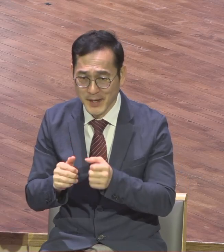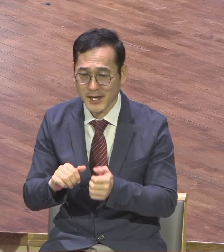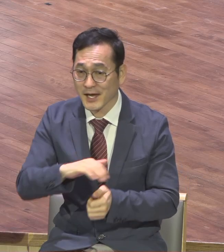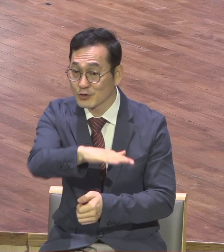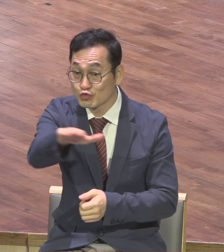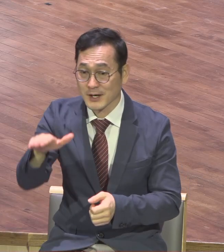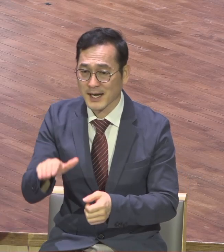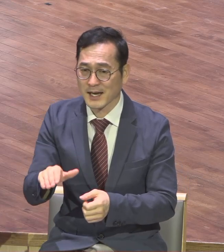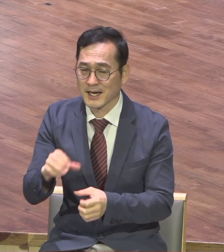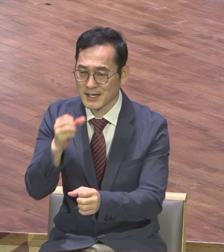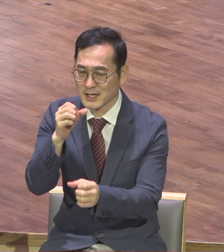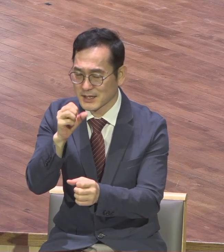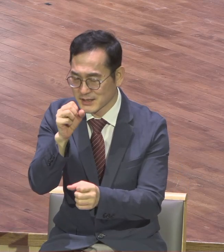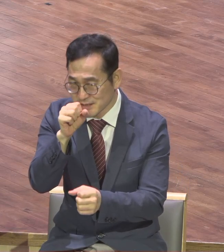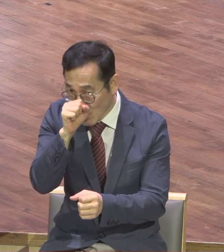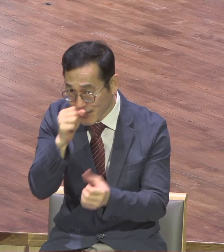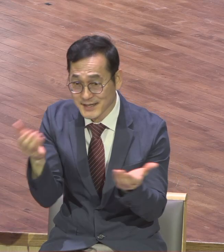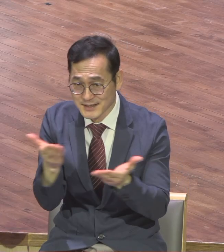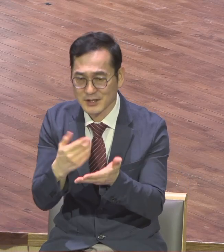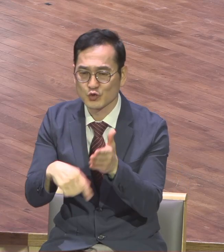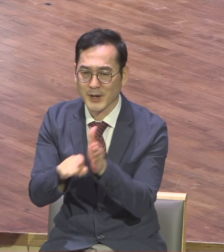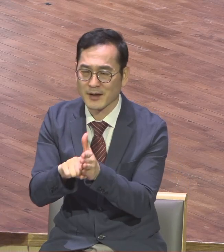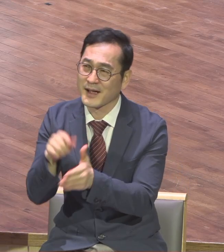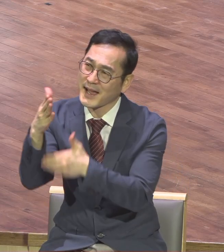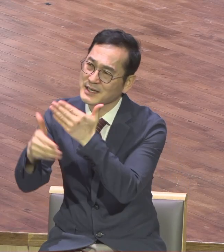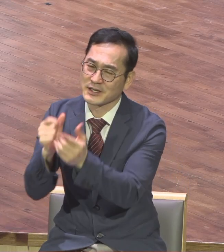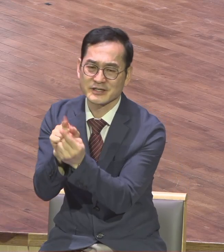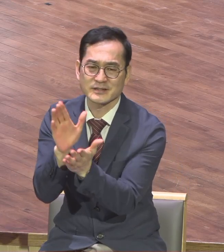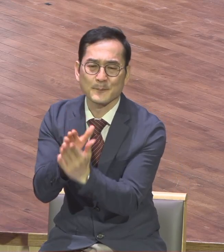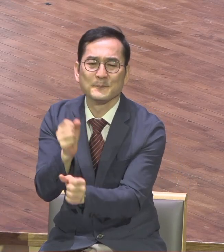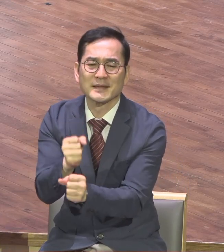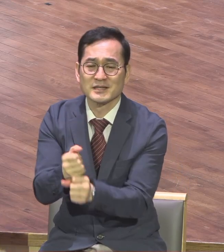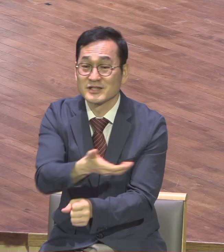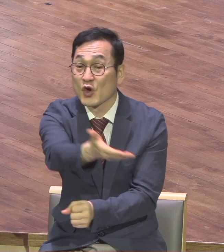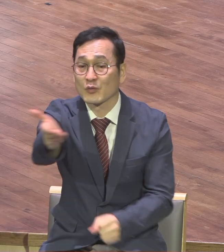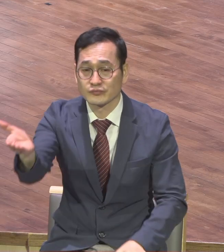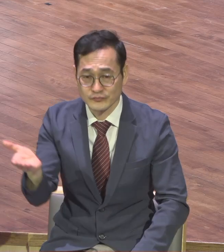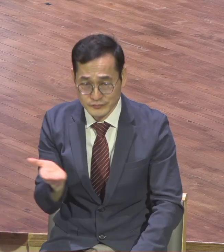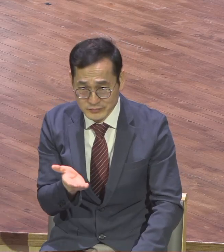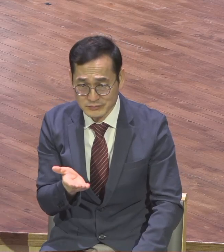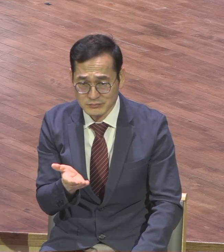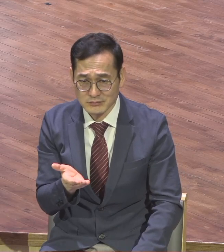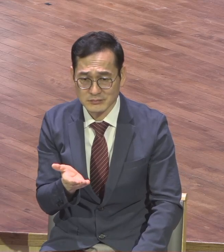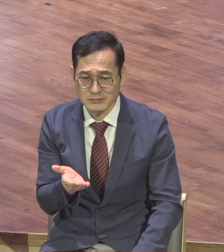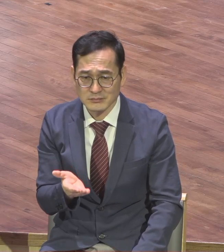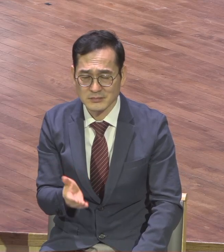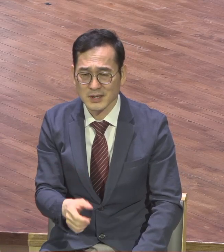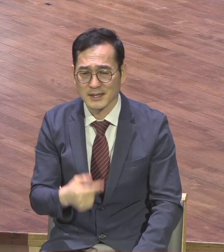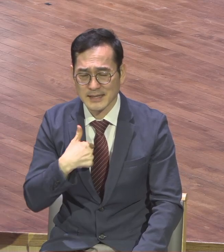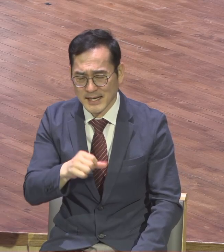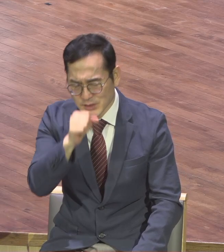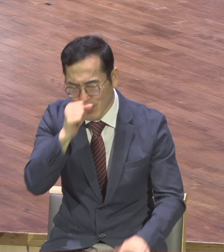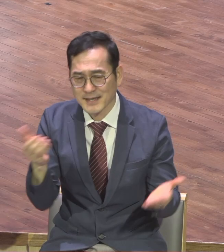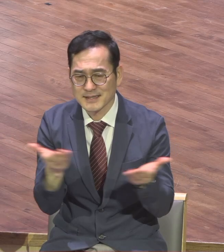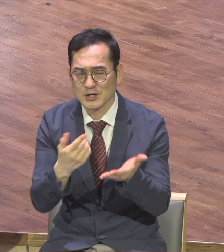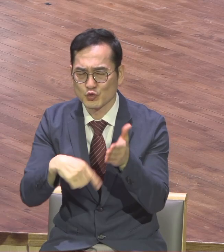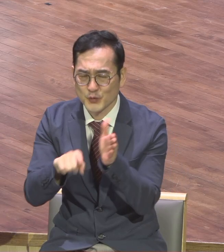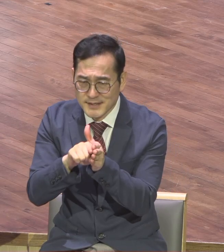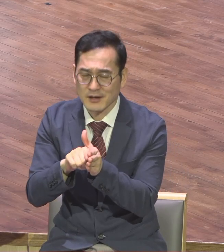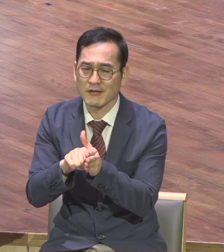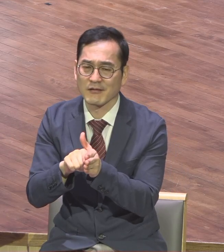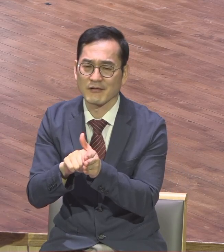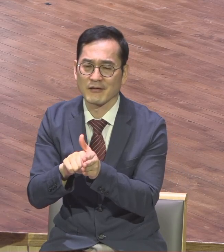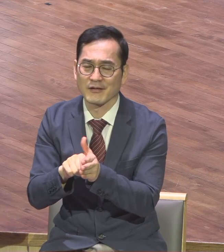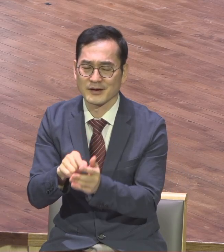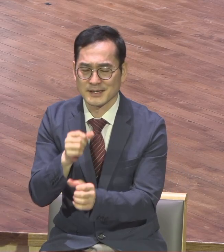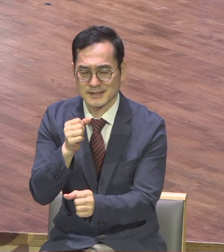자다 라고 하는 이런 사실을 강조하고 있잖아요. 선한 일을 위해서 지으심 받았다.